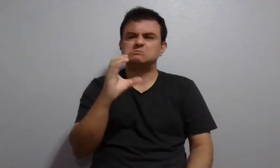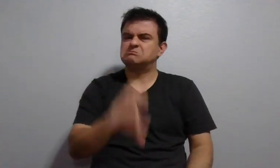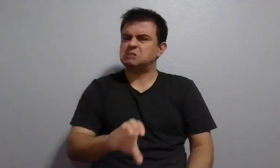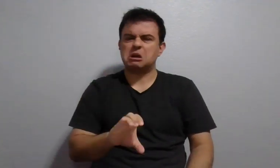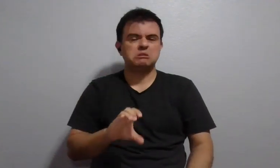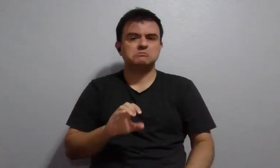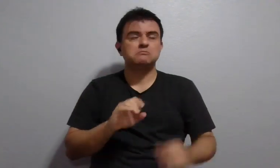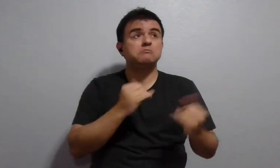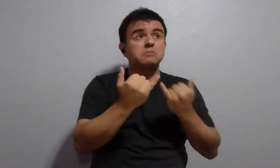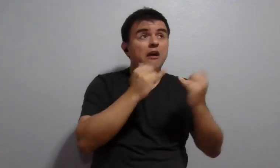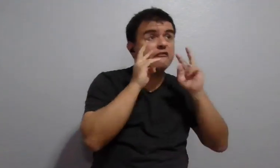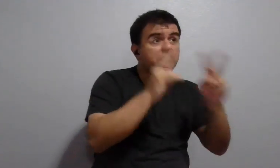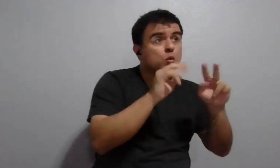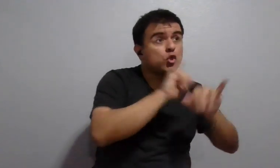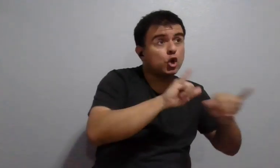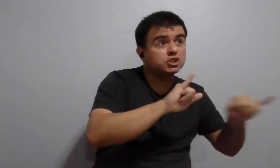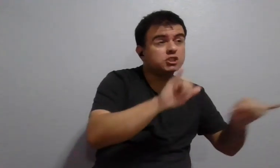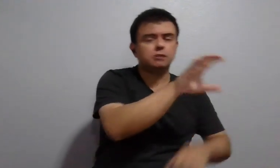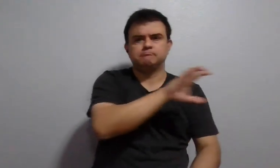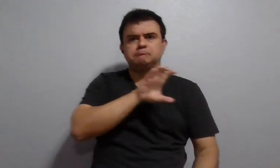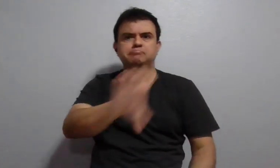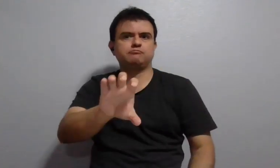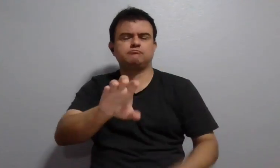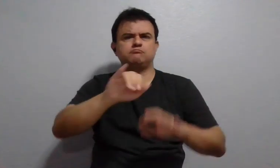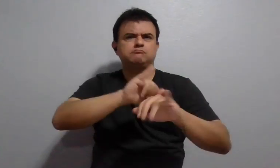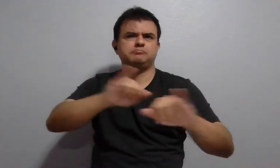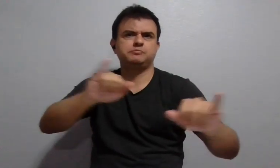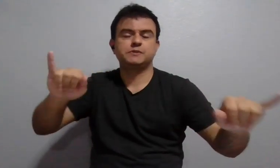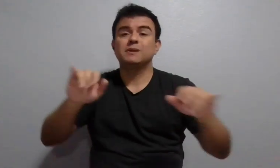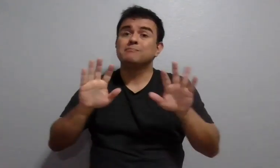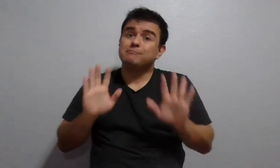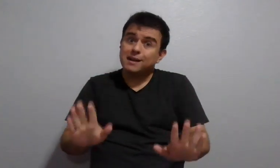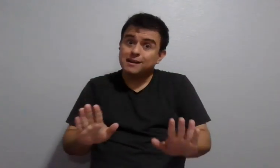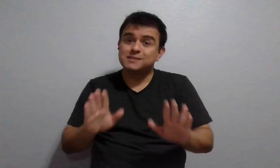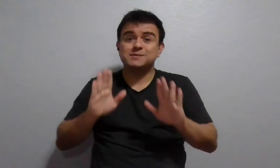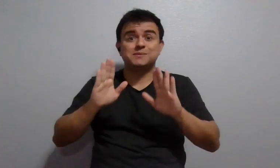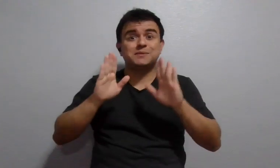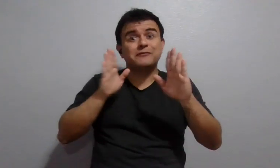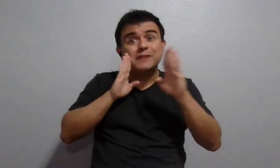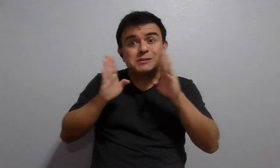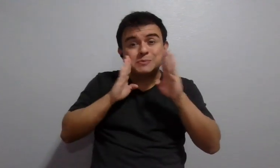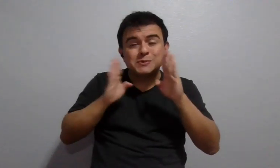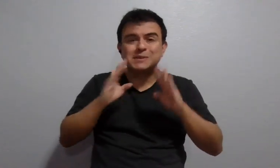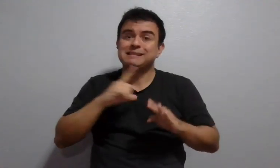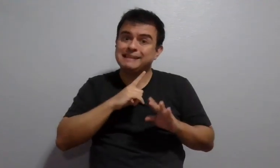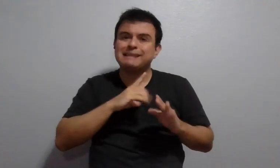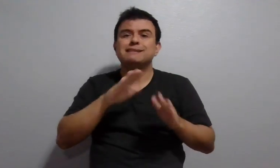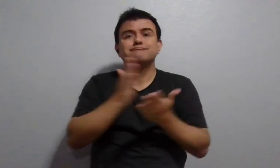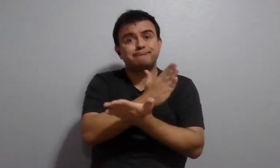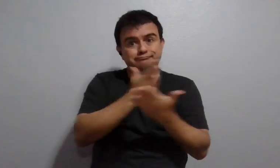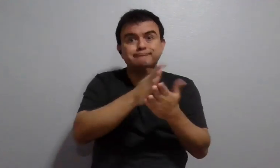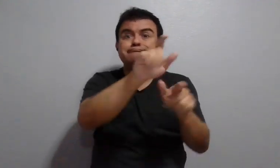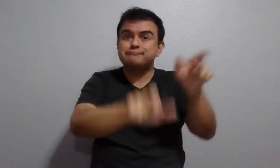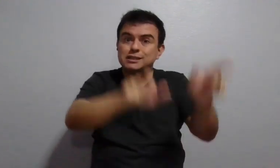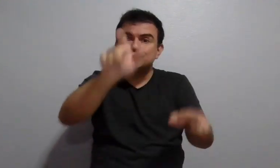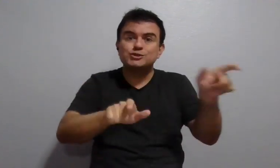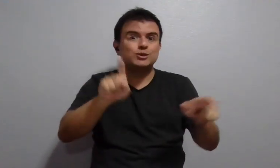enfim. Mas, como todo grupo de Facebook, a gente tem aquelas pessoas que não respeitam as regras, enfim. E